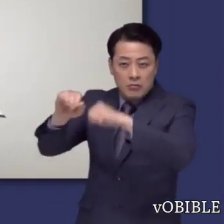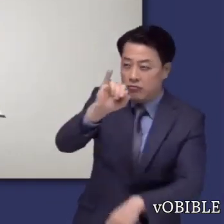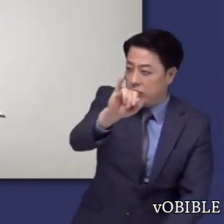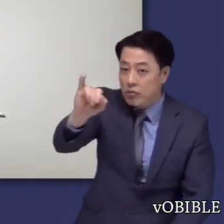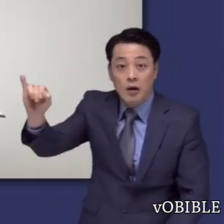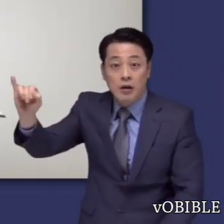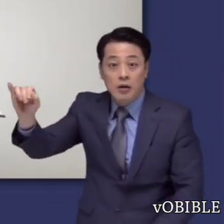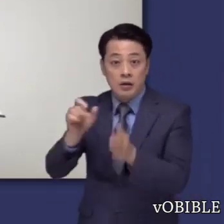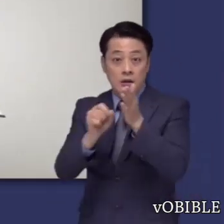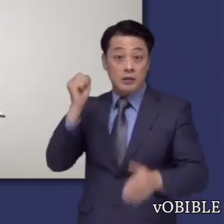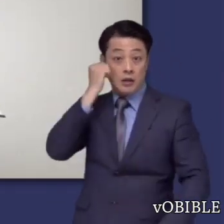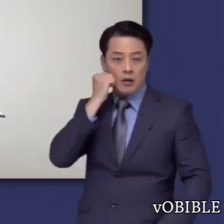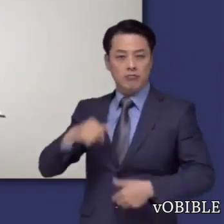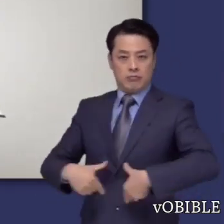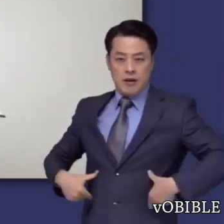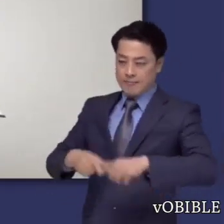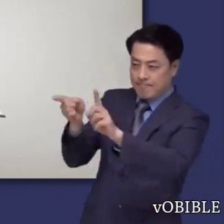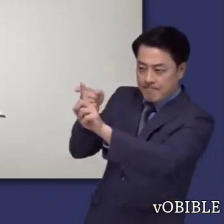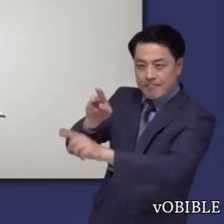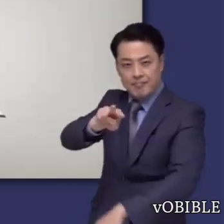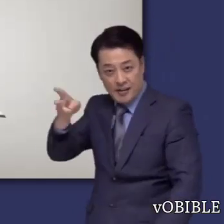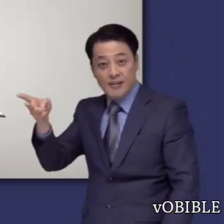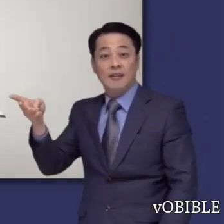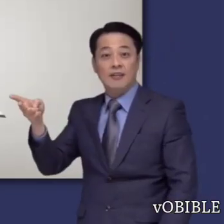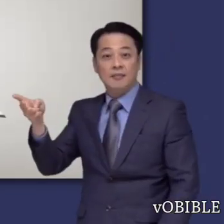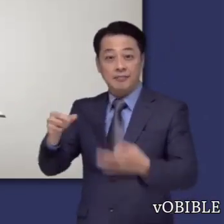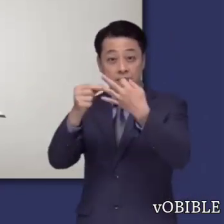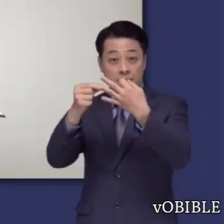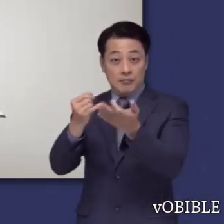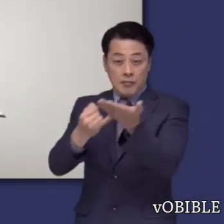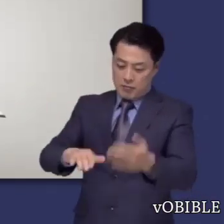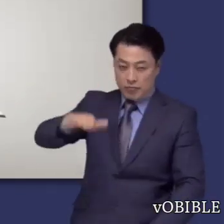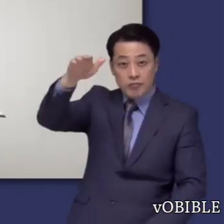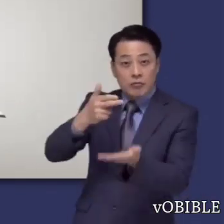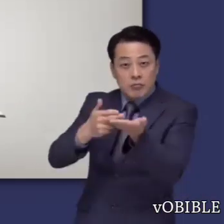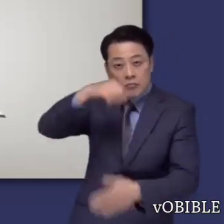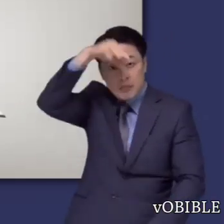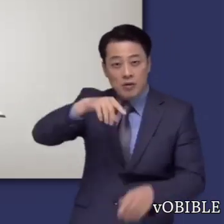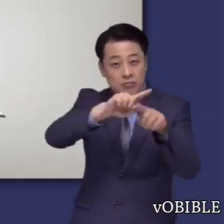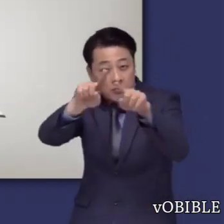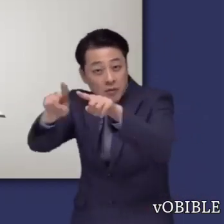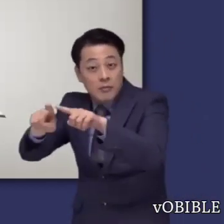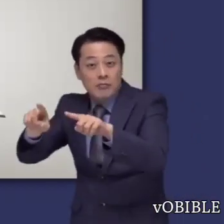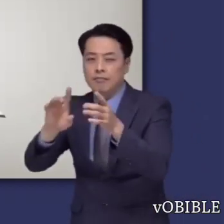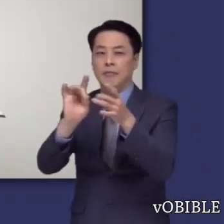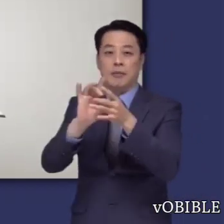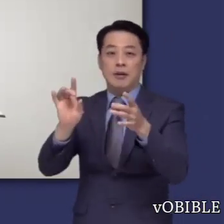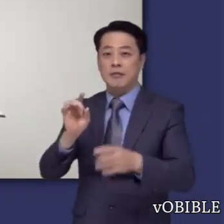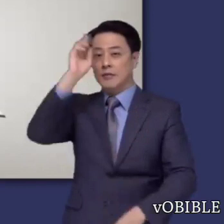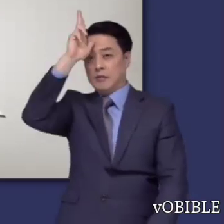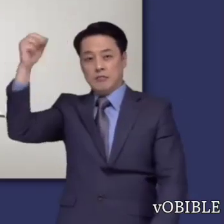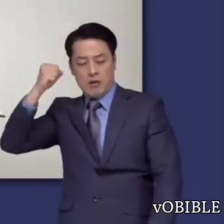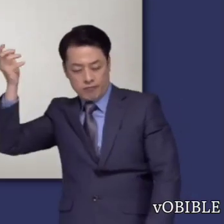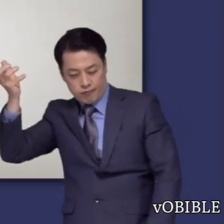地处理会众里发生的问题。上帝吸引不同背景的人，并用神圣力量帮助他们培养基